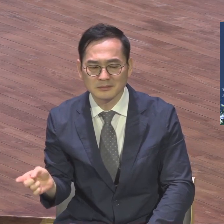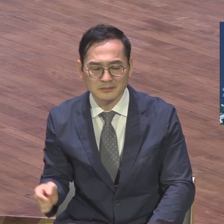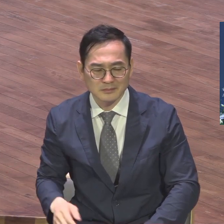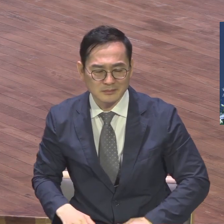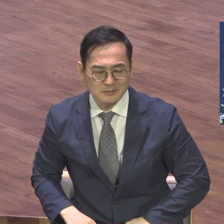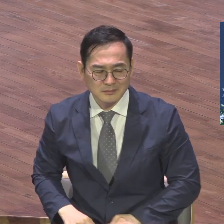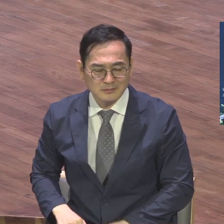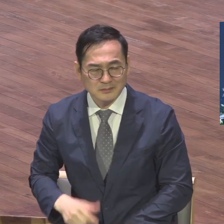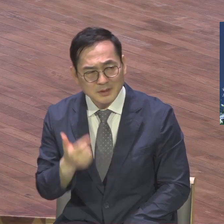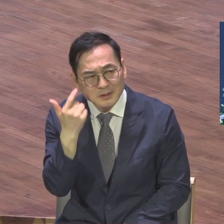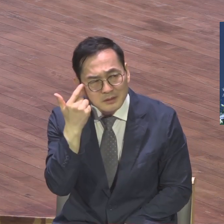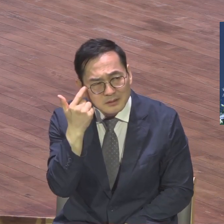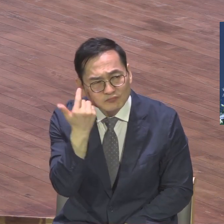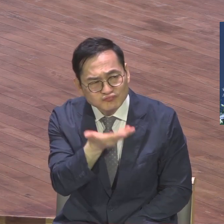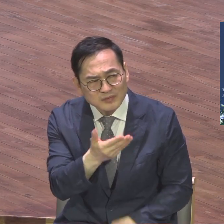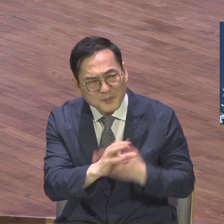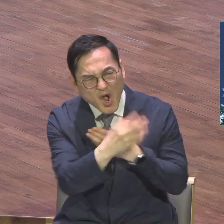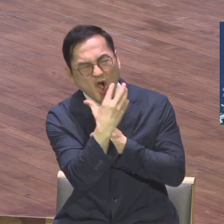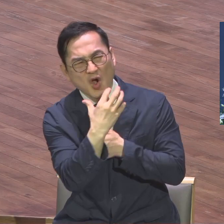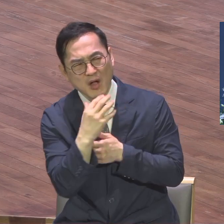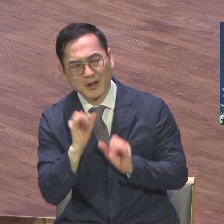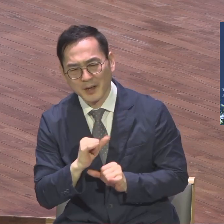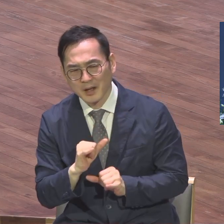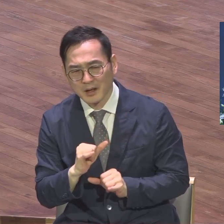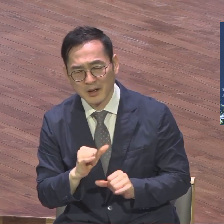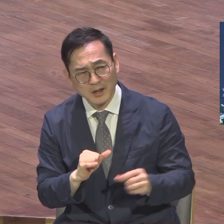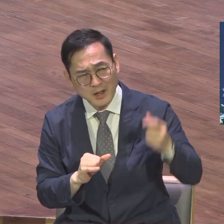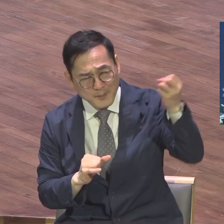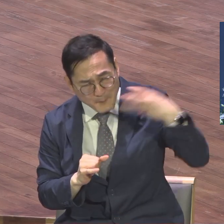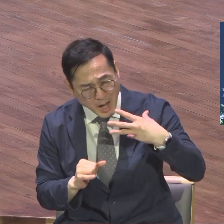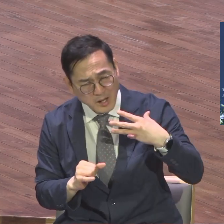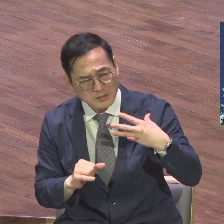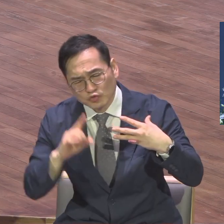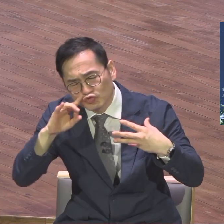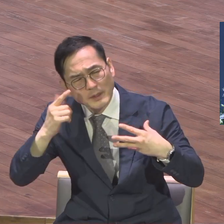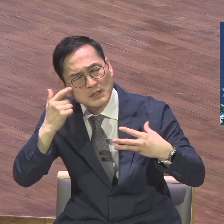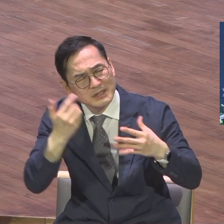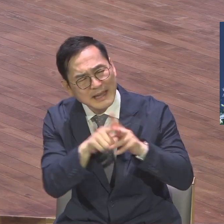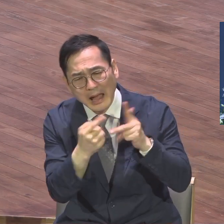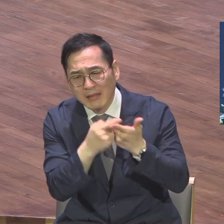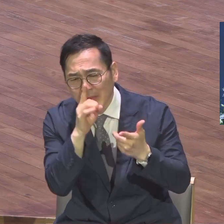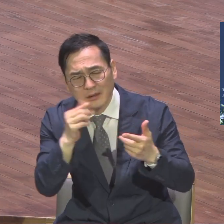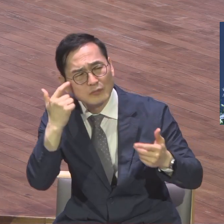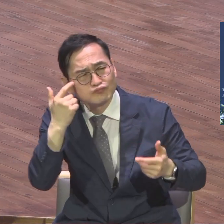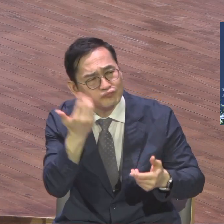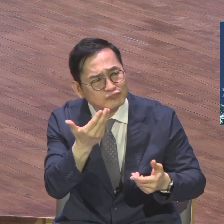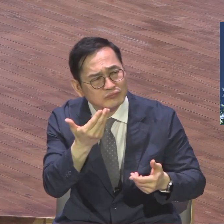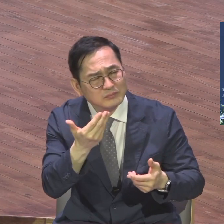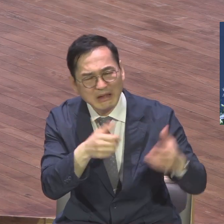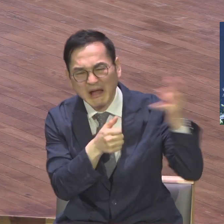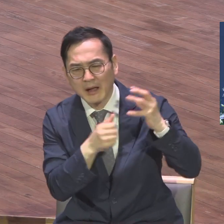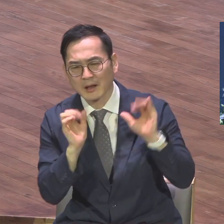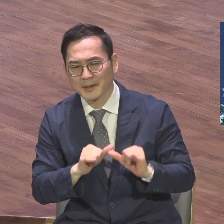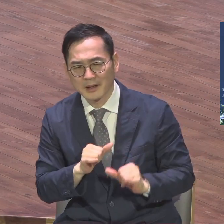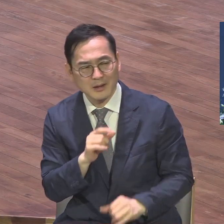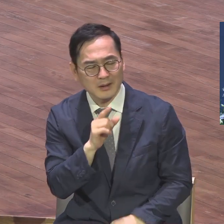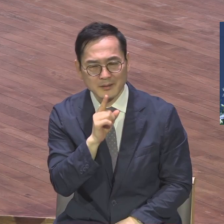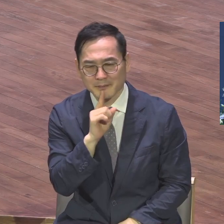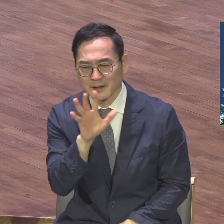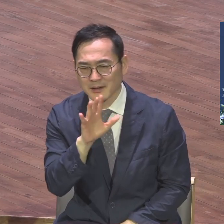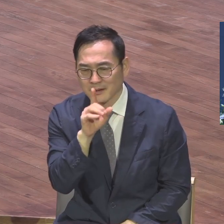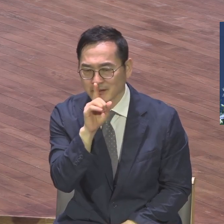묻기조차 두려워했습니다. 예수님께서 하신 말씀에 대해서 이해도 안 되고 먹고 싶은 마음도 없고